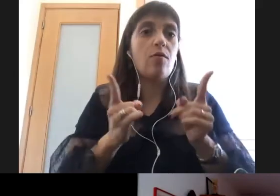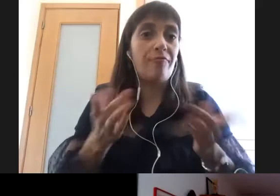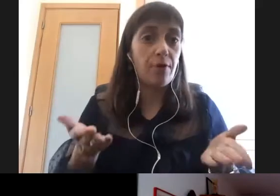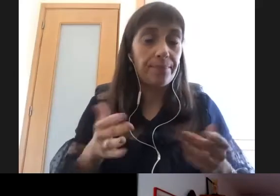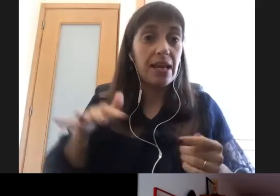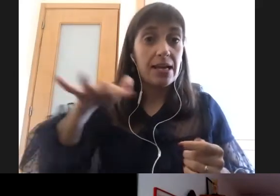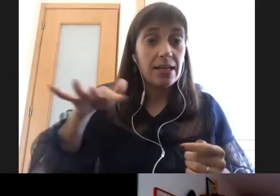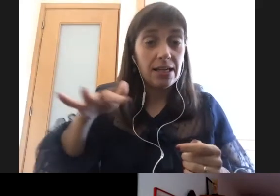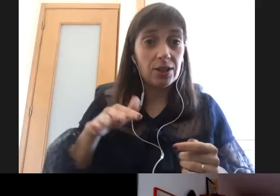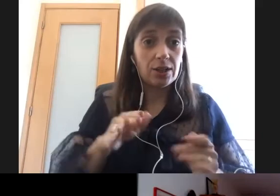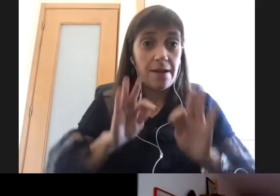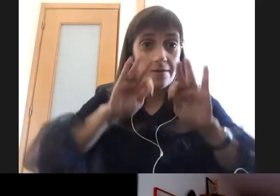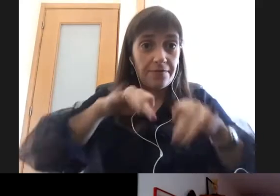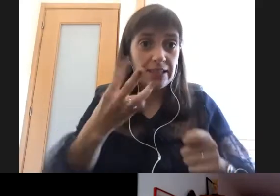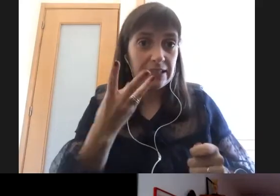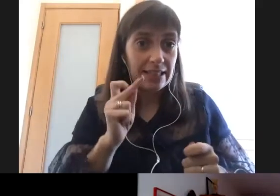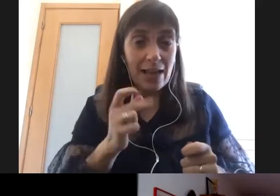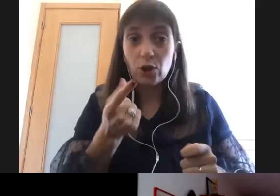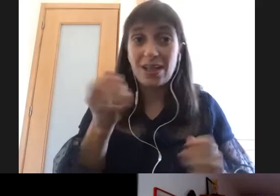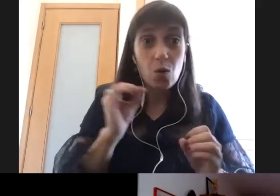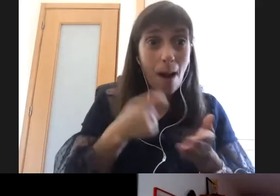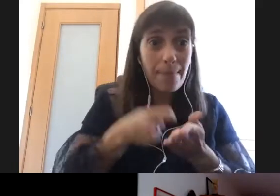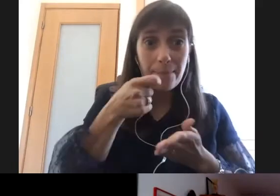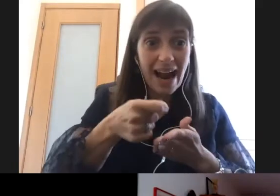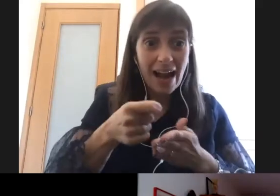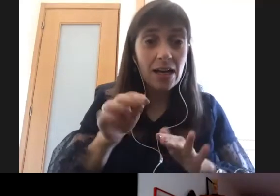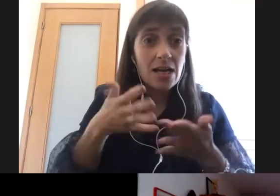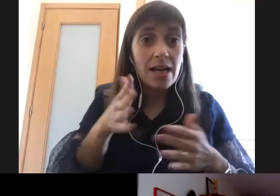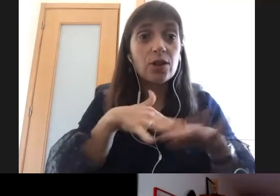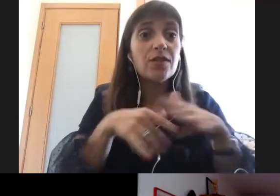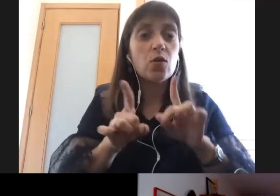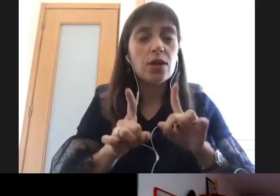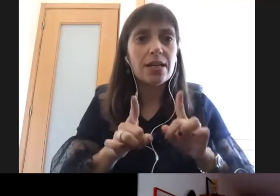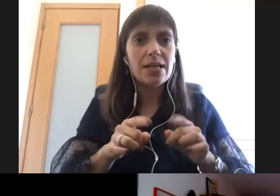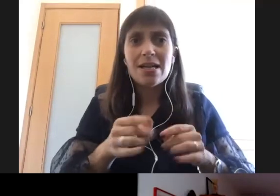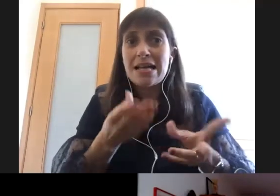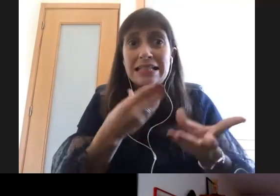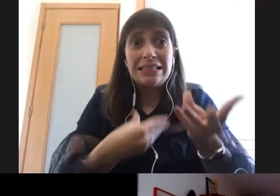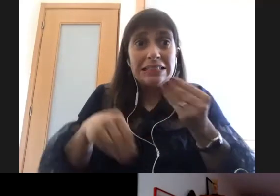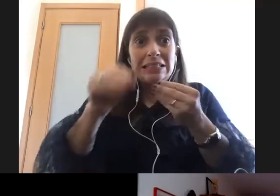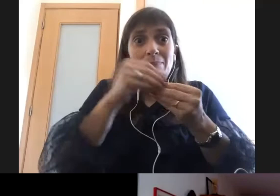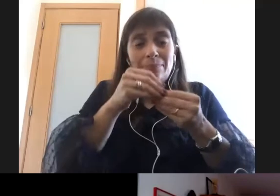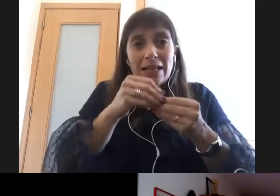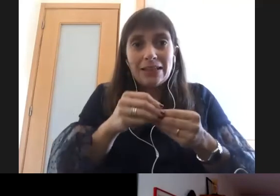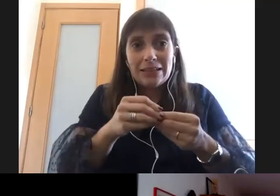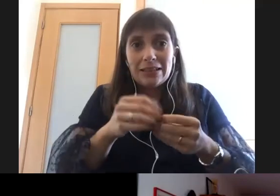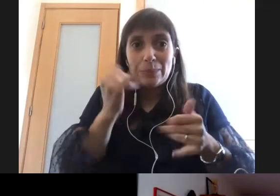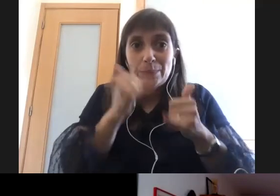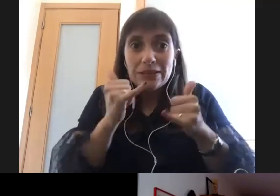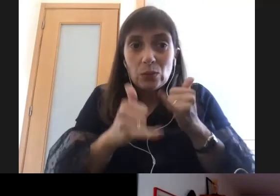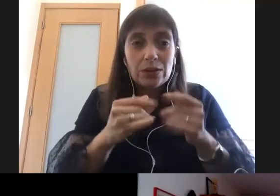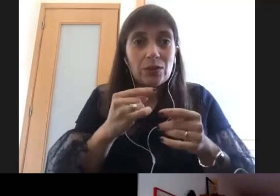terminavam o triênio, eles não tinham dinheiro para pagar, eles faziam lances cada vez mais agressivos para